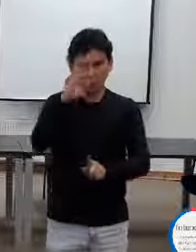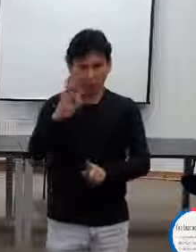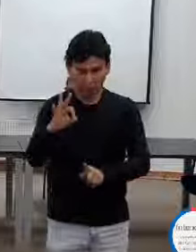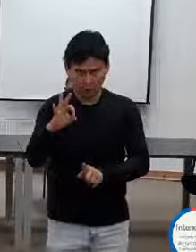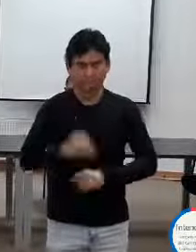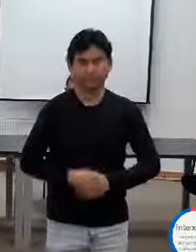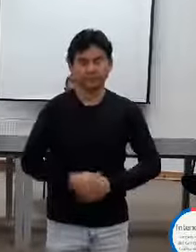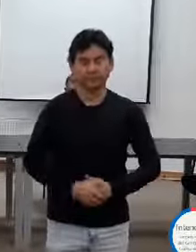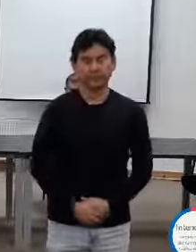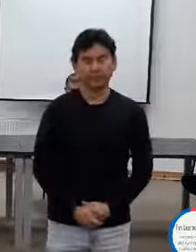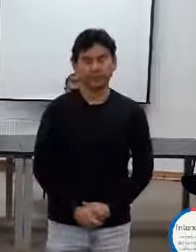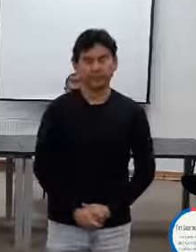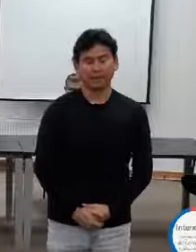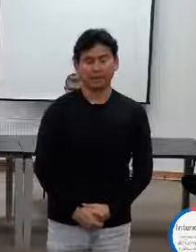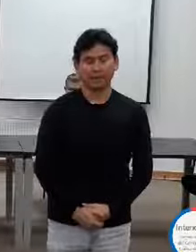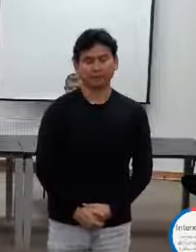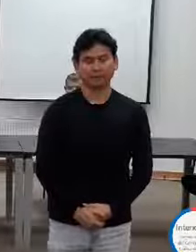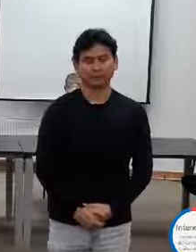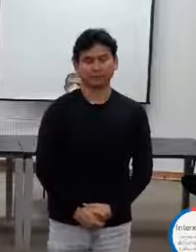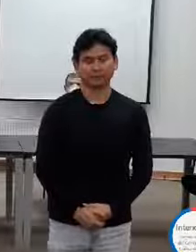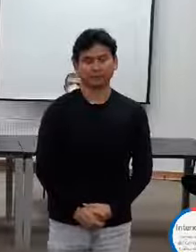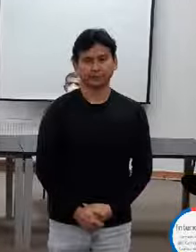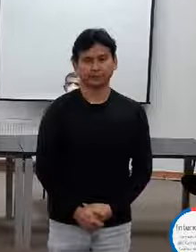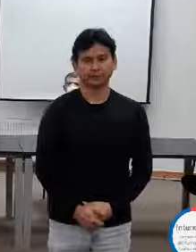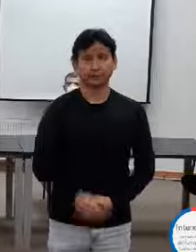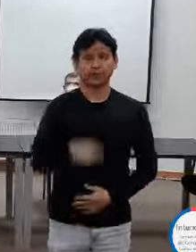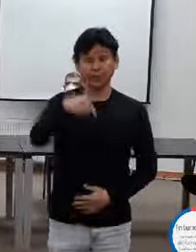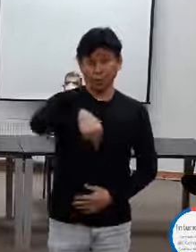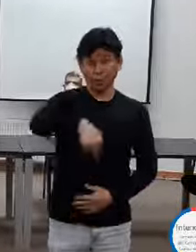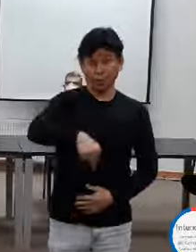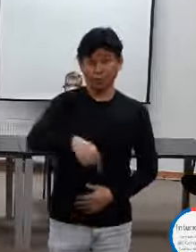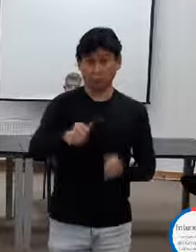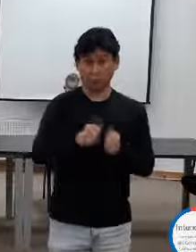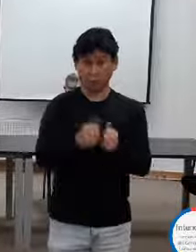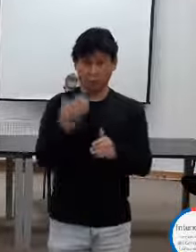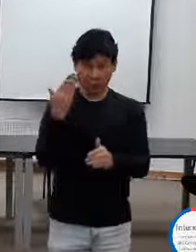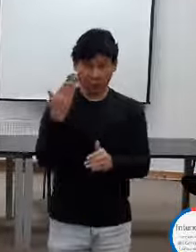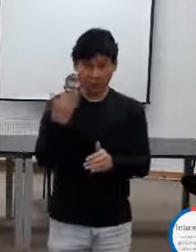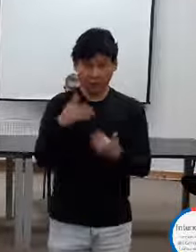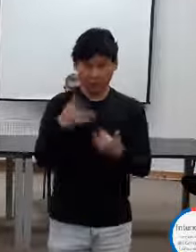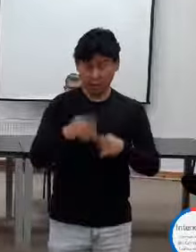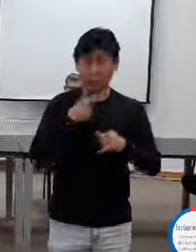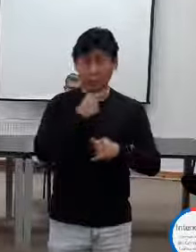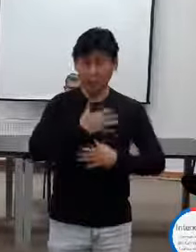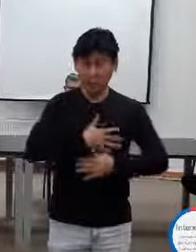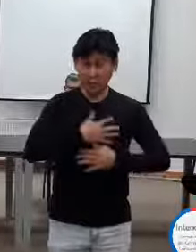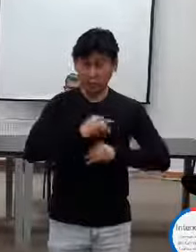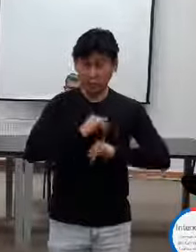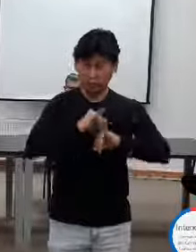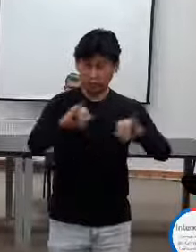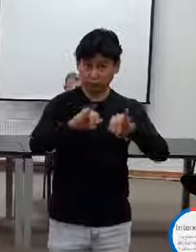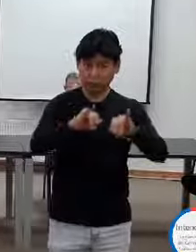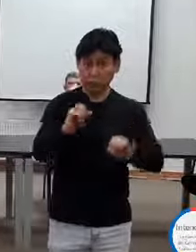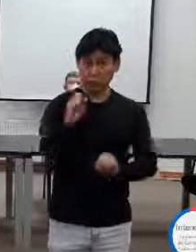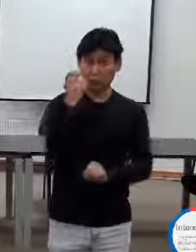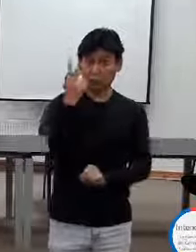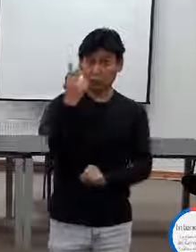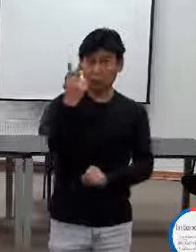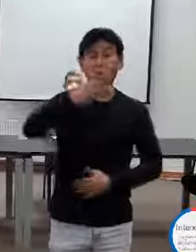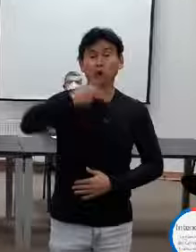cercano al 100% de la población objetivo. Hoy día, junto con lo anterior, queremos dar a conocer dos